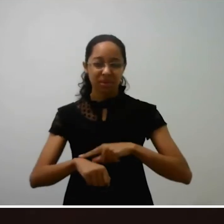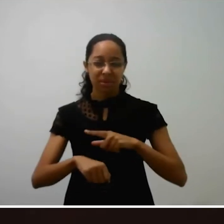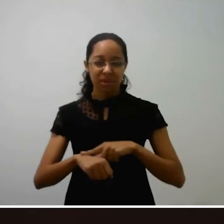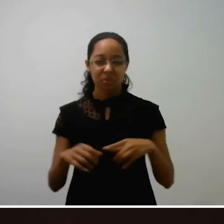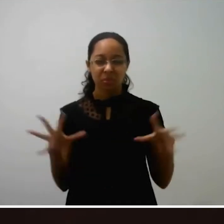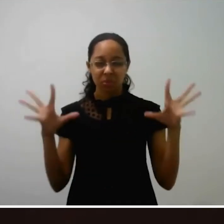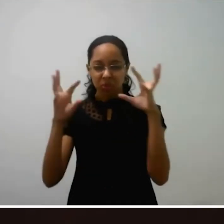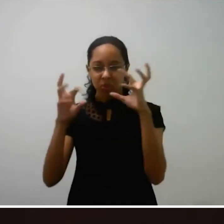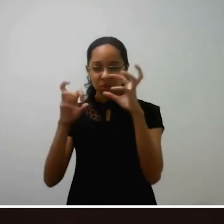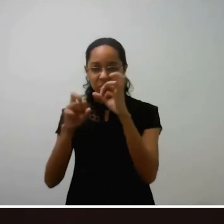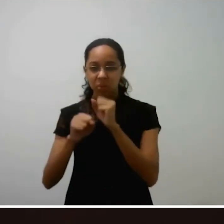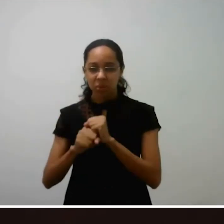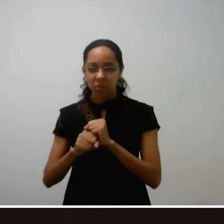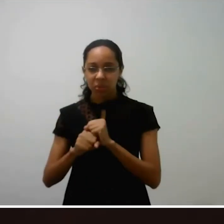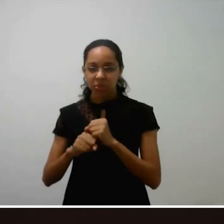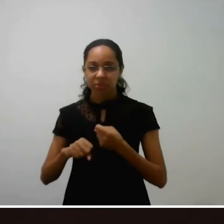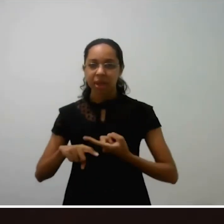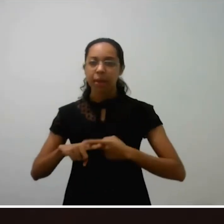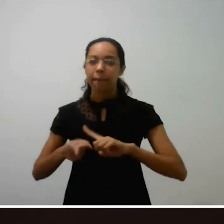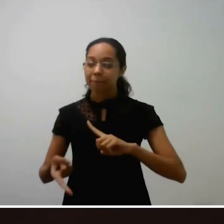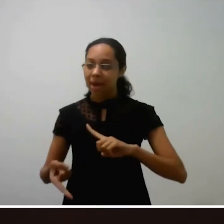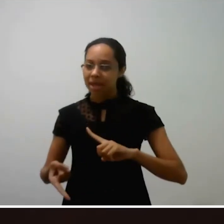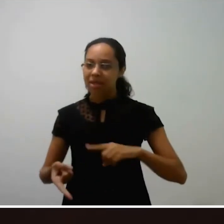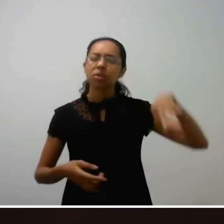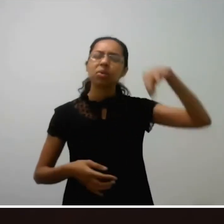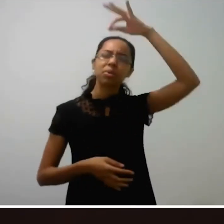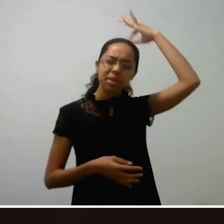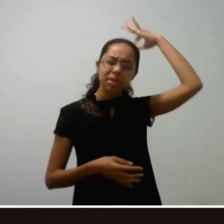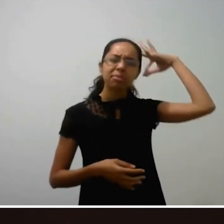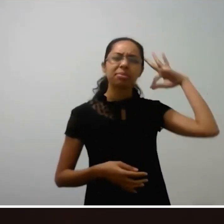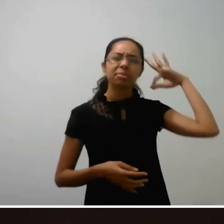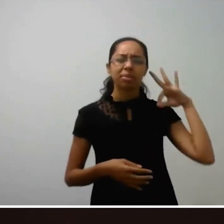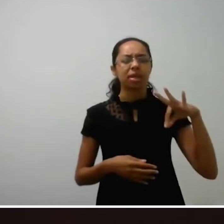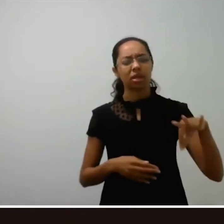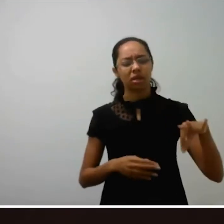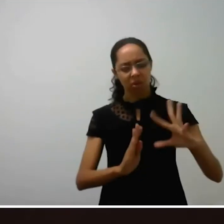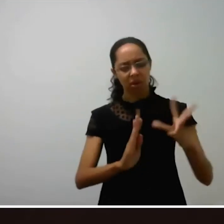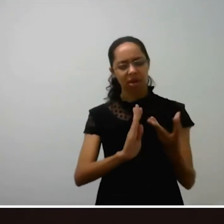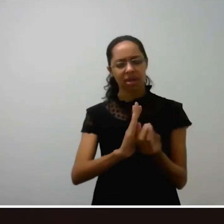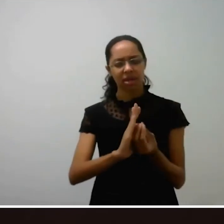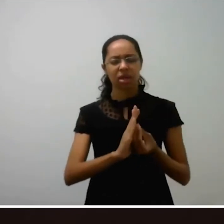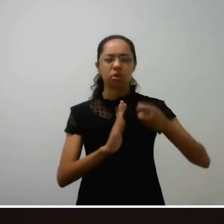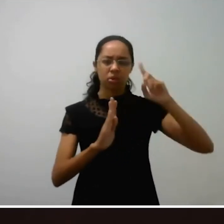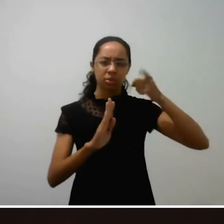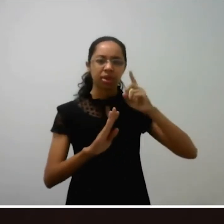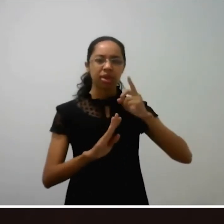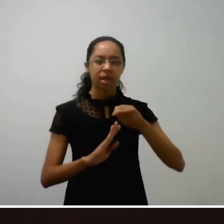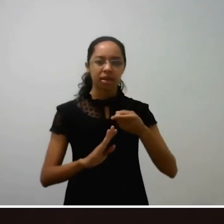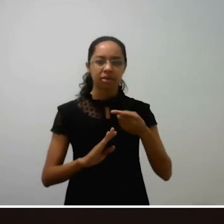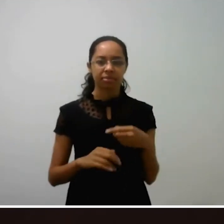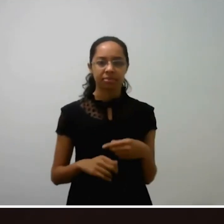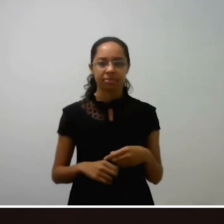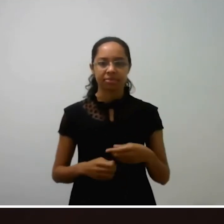igreja, hoje nós temos Jezabel dando ensinamentos que levam a todos a praticarem